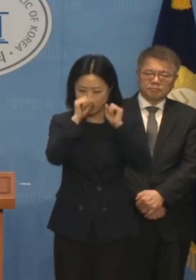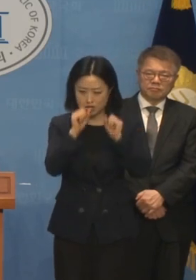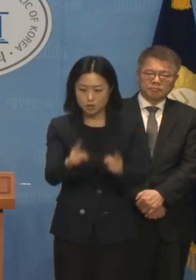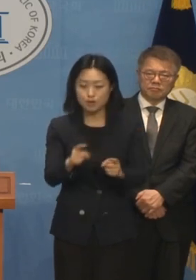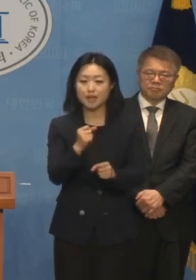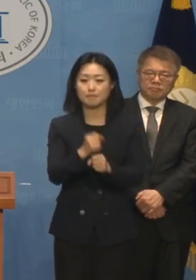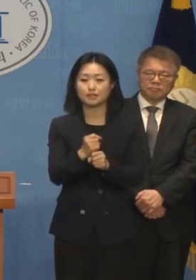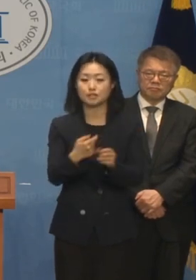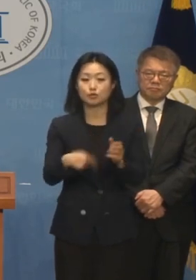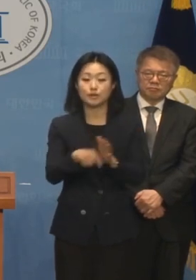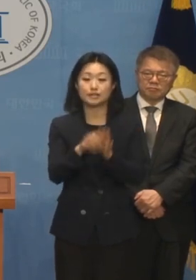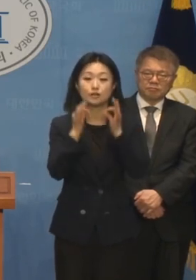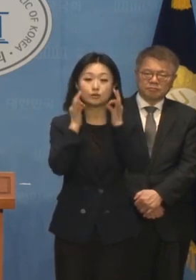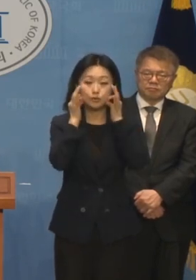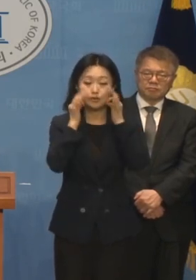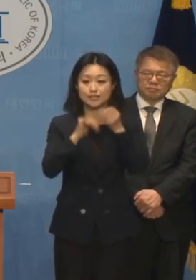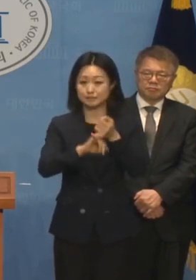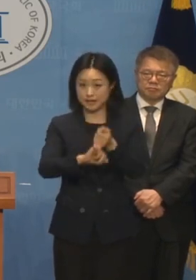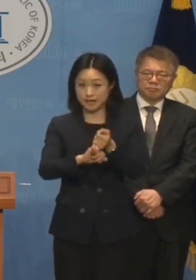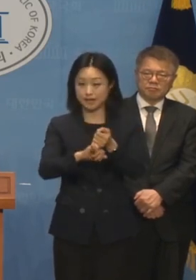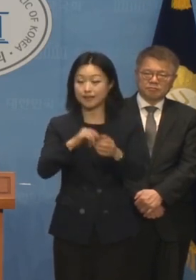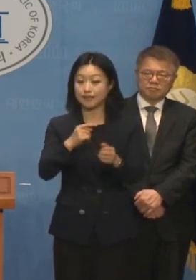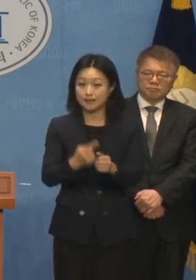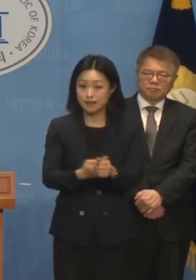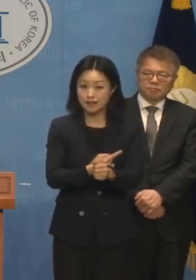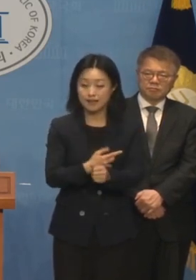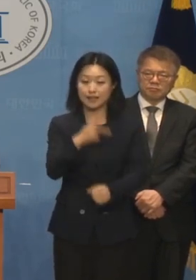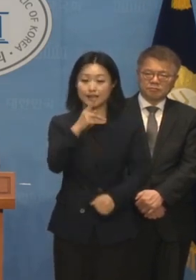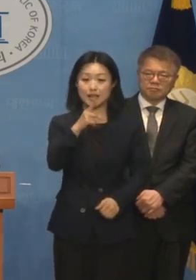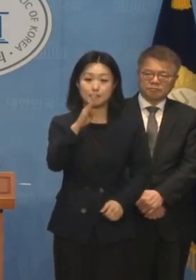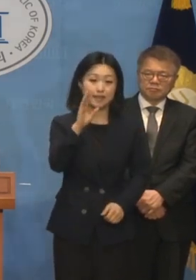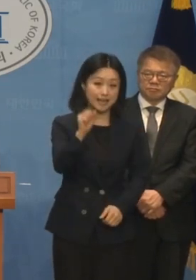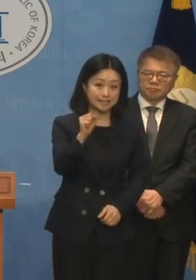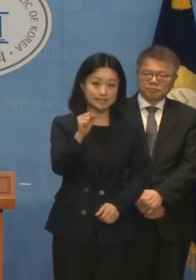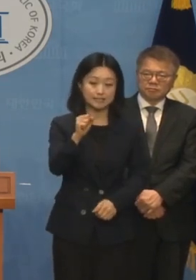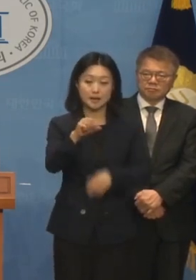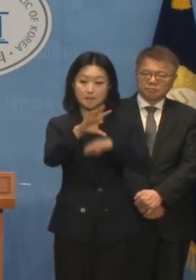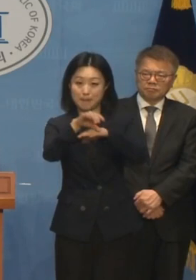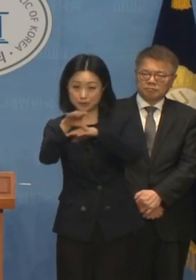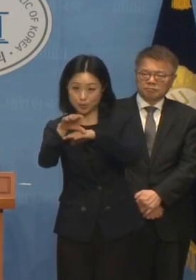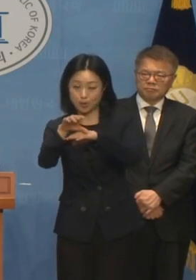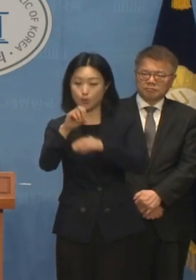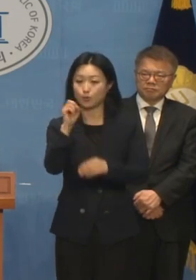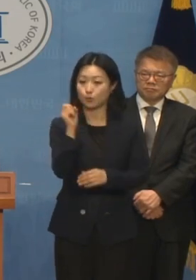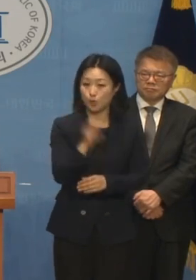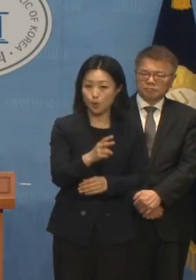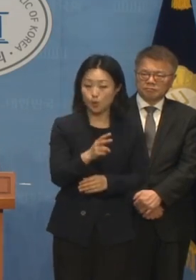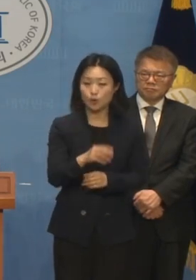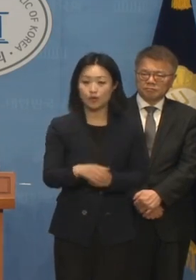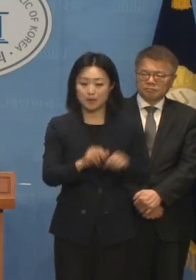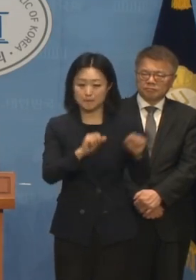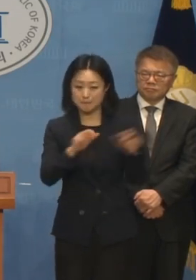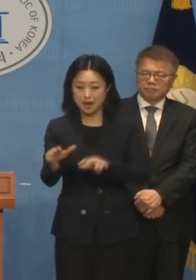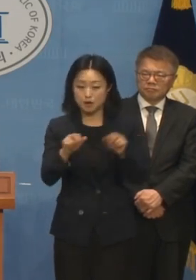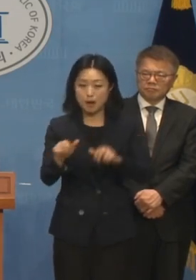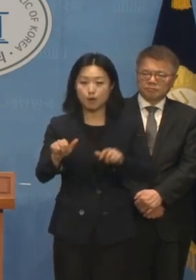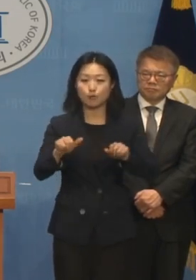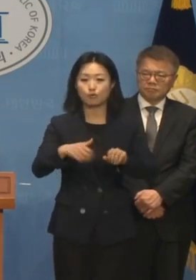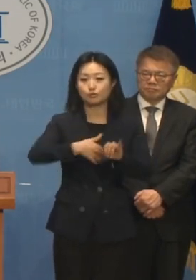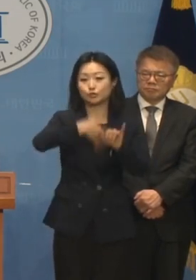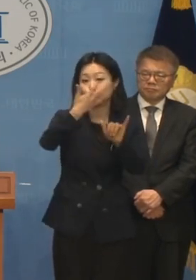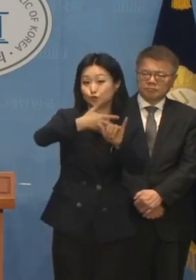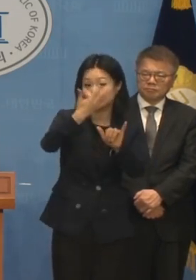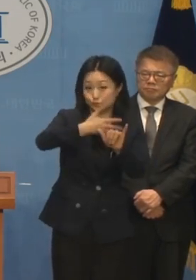만들려고 노력하였습니다. 그래서 KBS 생방송 및 실시간